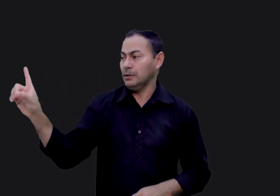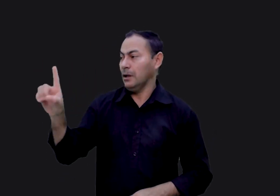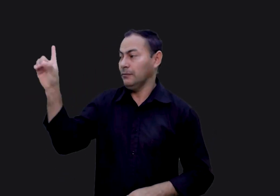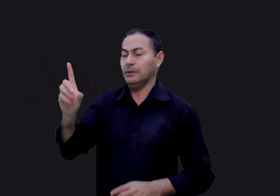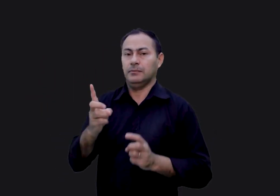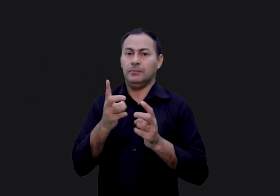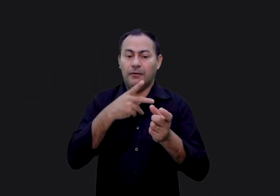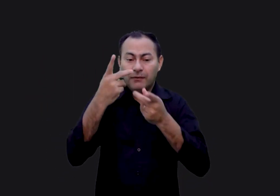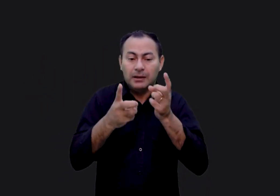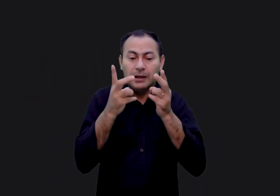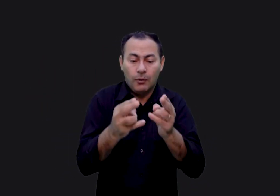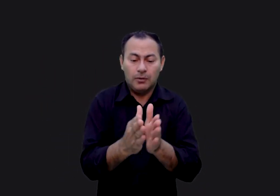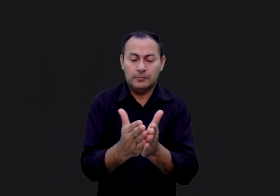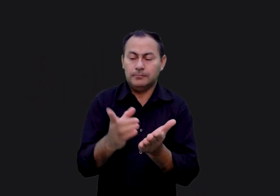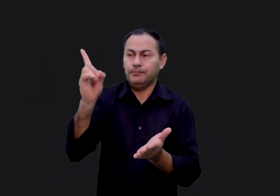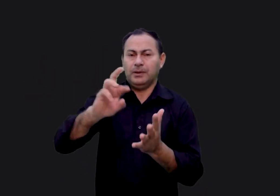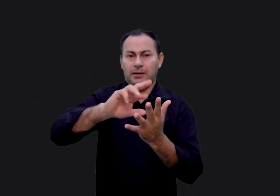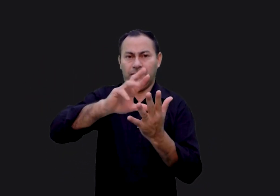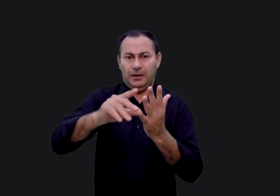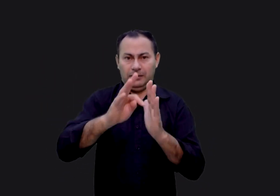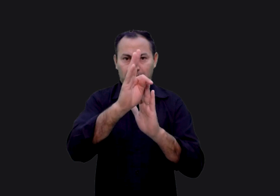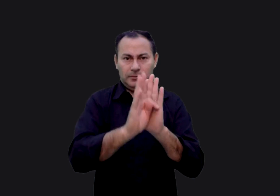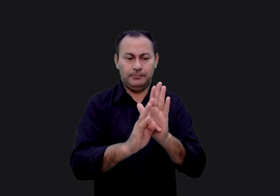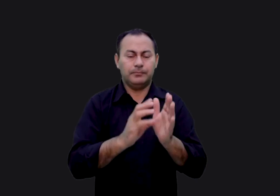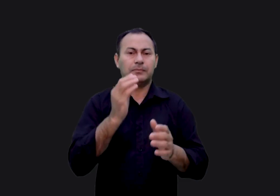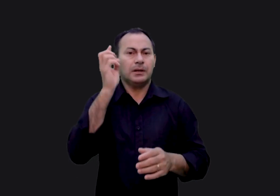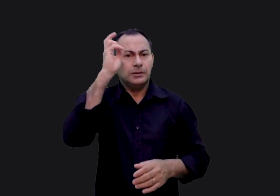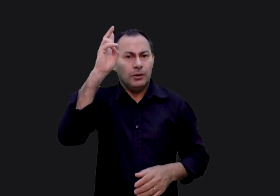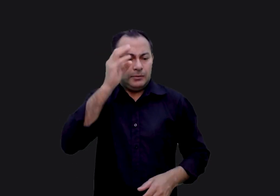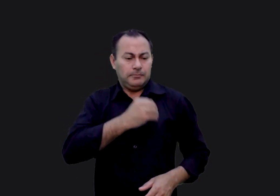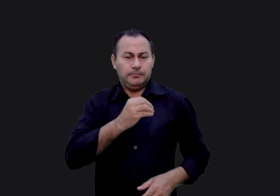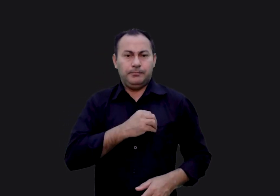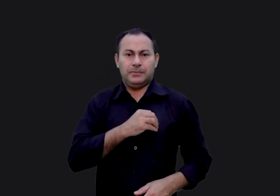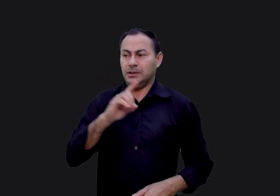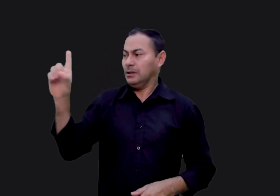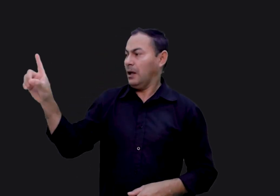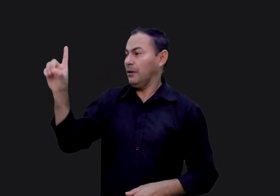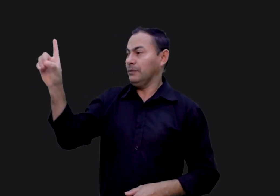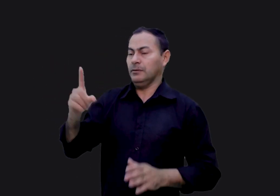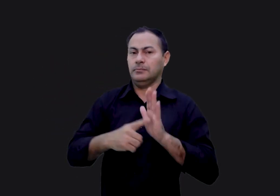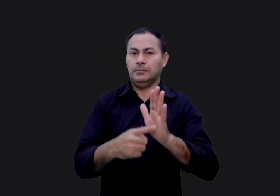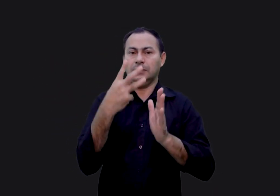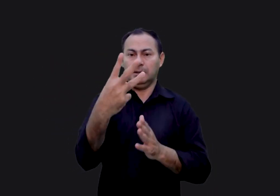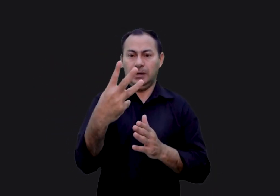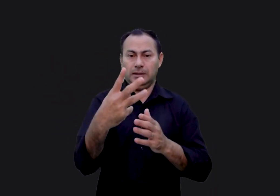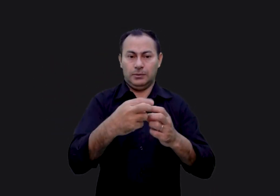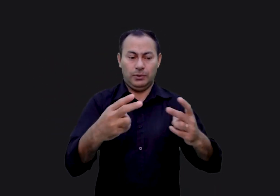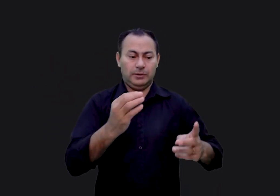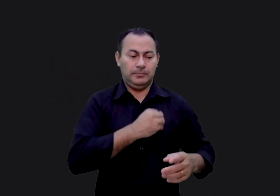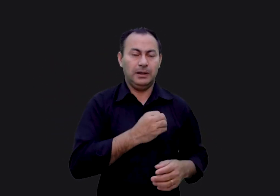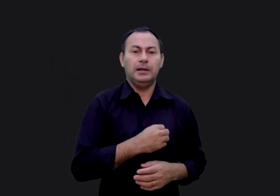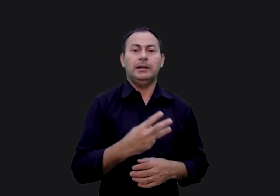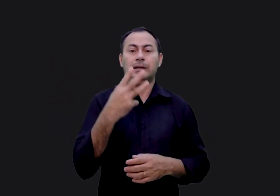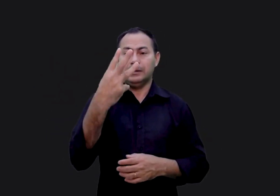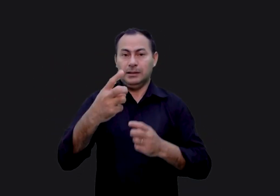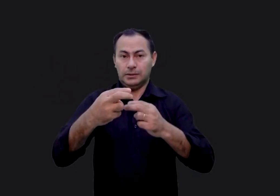que as Escrituras dizem em vários trechos. A história do pecado de Davi ilustra 3 fatores do pecado e 3 fatores da